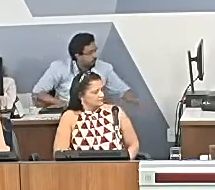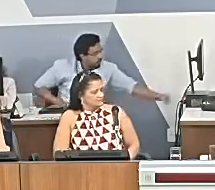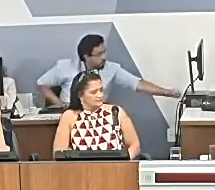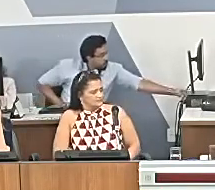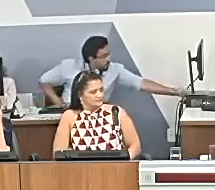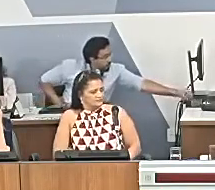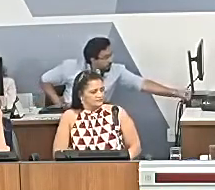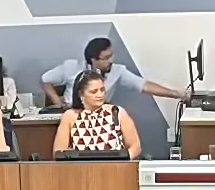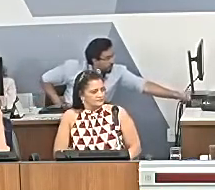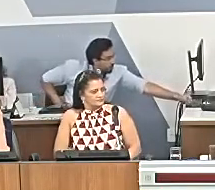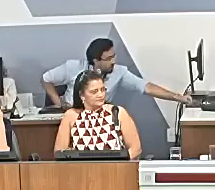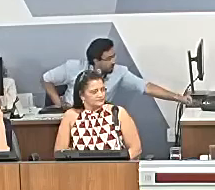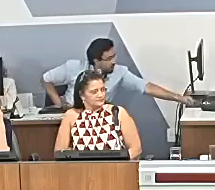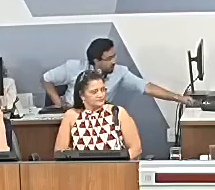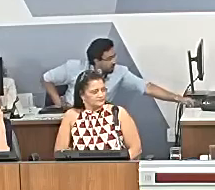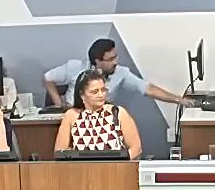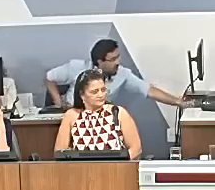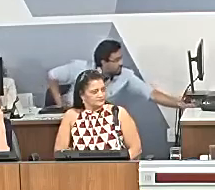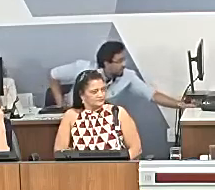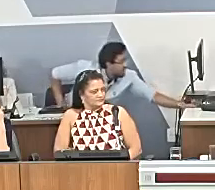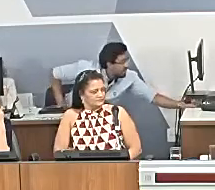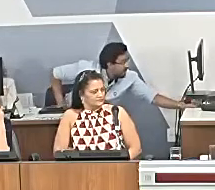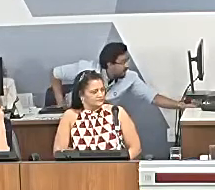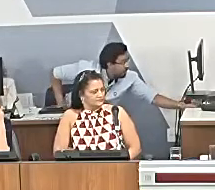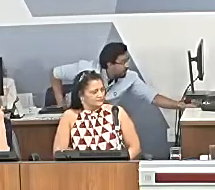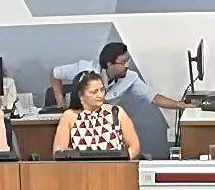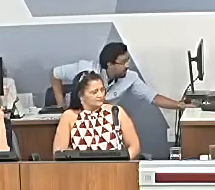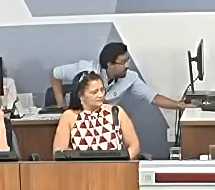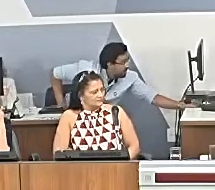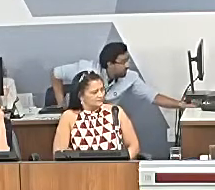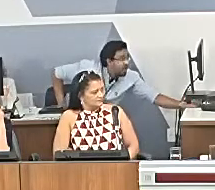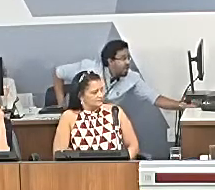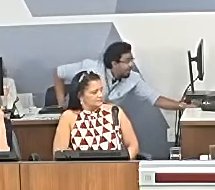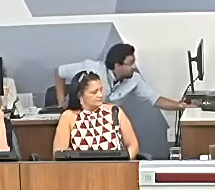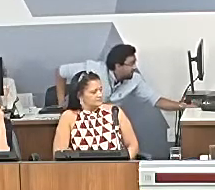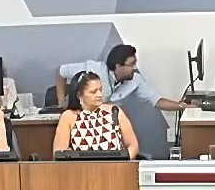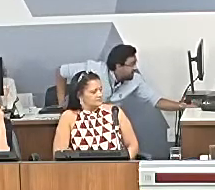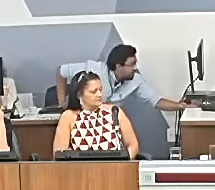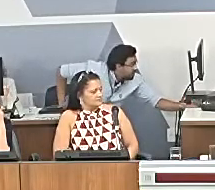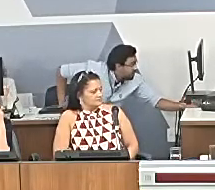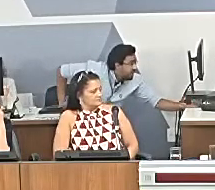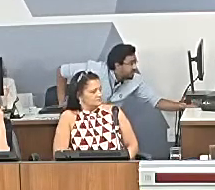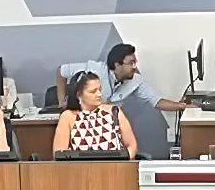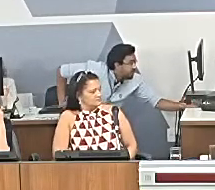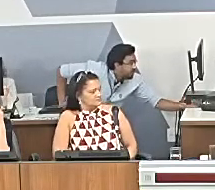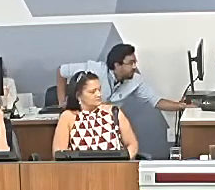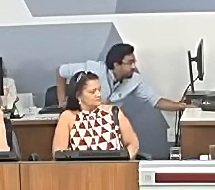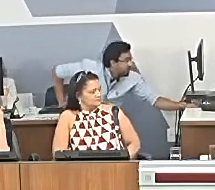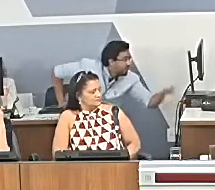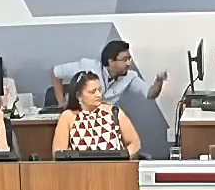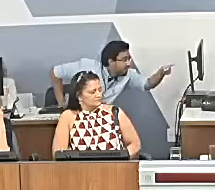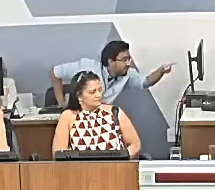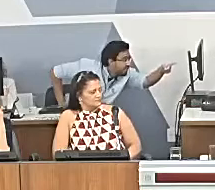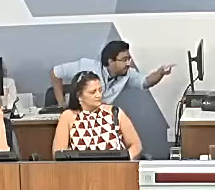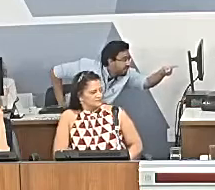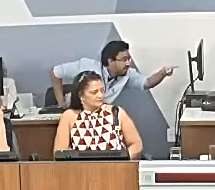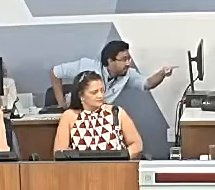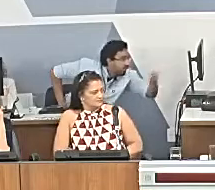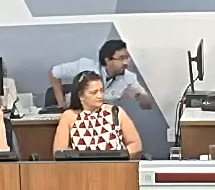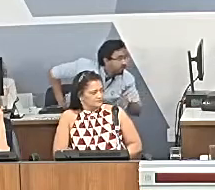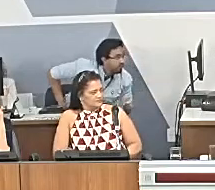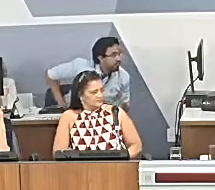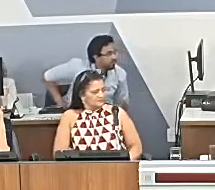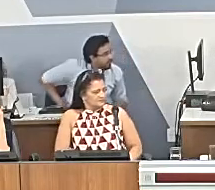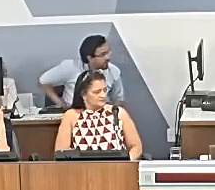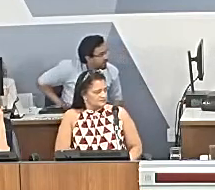pública lá e ele só não está aqui hoje porque tem um compromisso em brasília nesta quinta feira tem votação ele fez tudo para